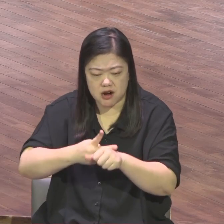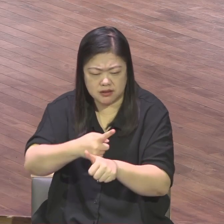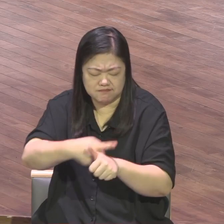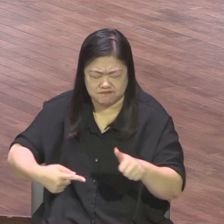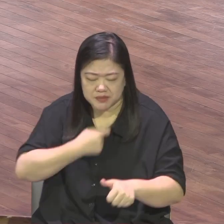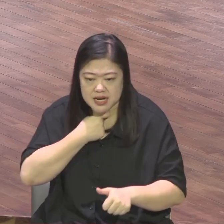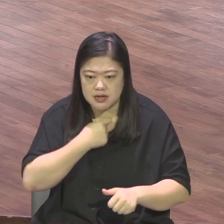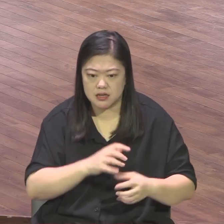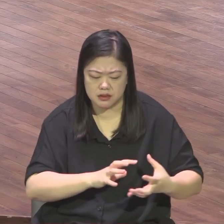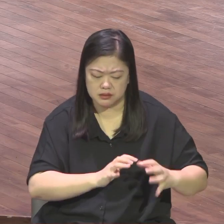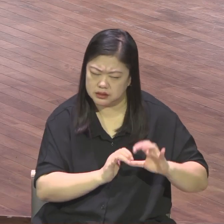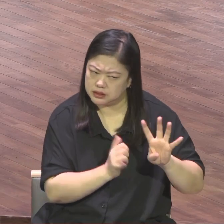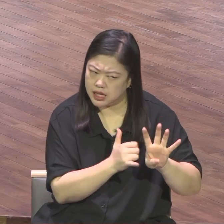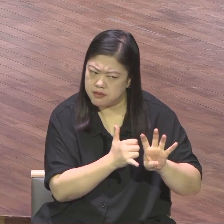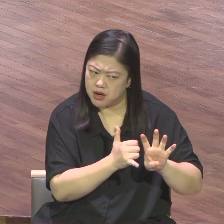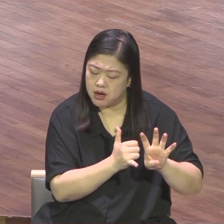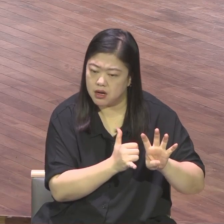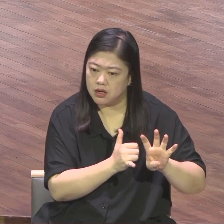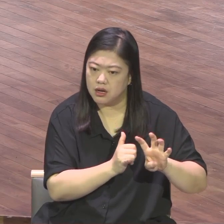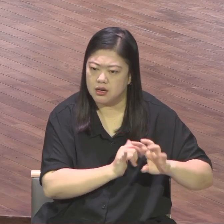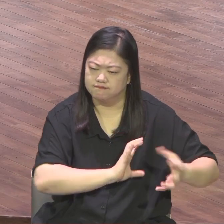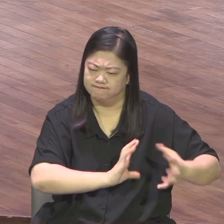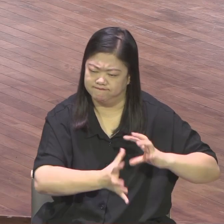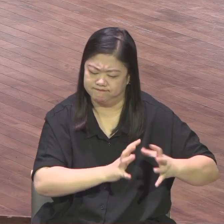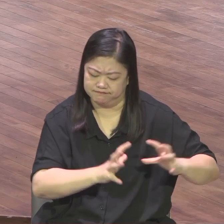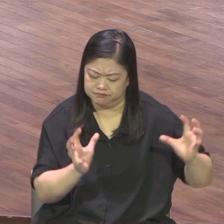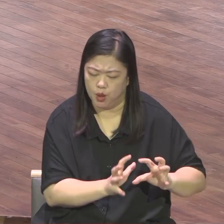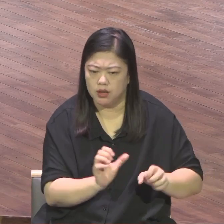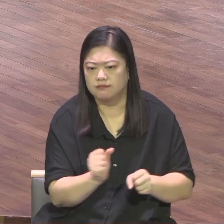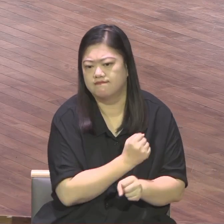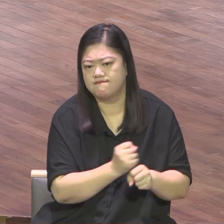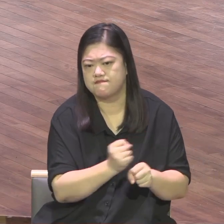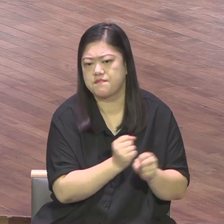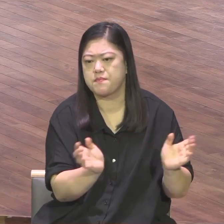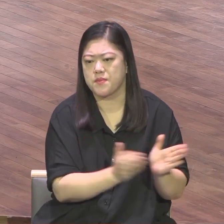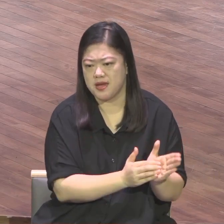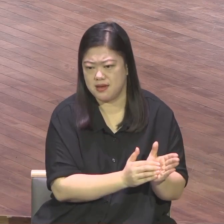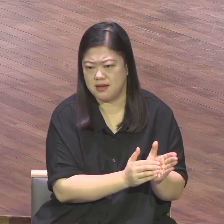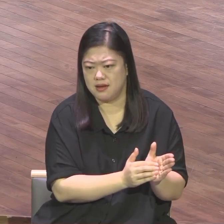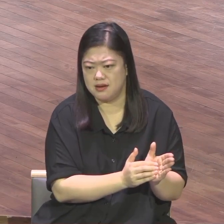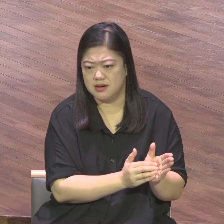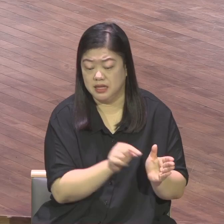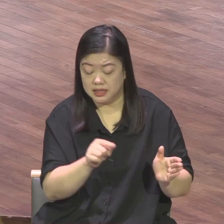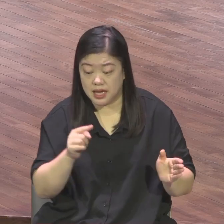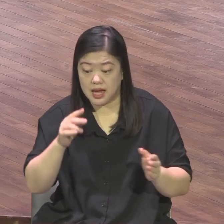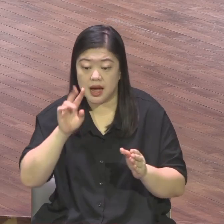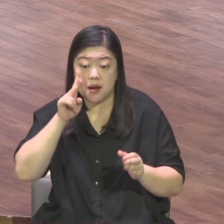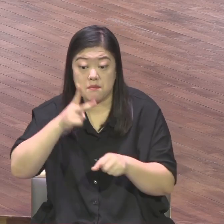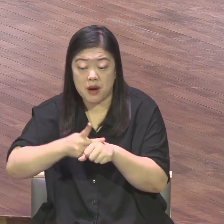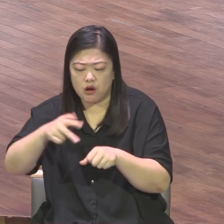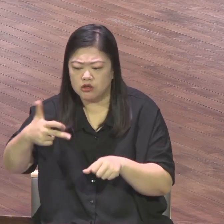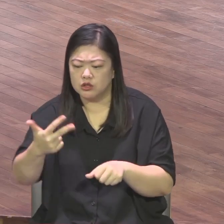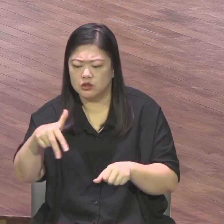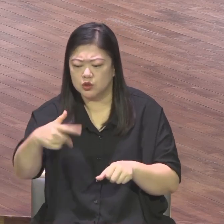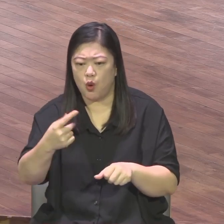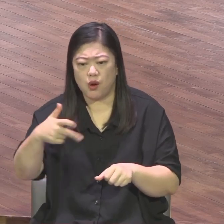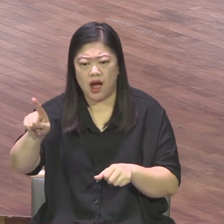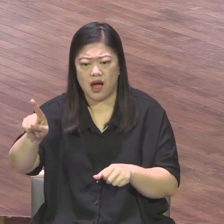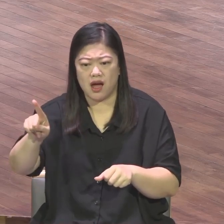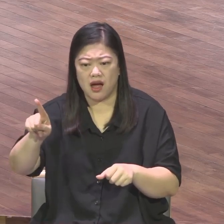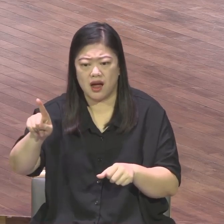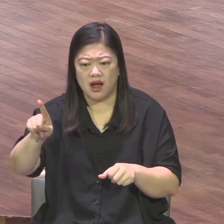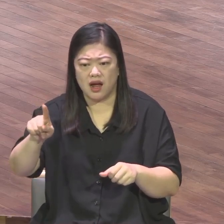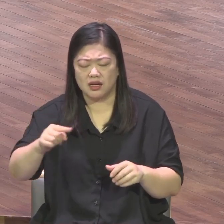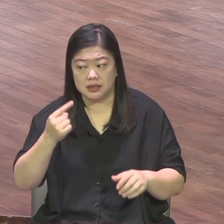숨어져 있기 때문에 이 바울이 뭐 어떻게 해야 될지 생계를 조카가 와서 가르쳐 줬어요. 지금 결사 조직돼가지고 지금 뭐 삼촌 가면